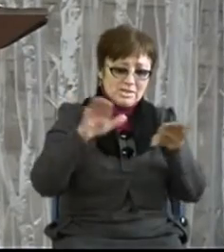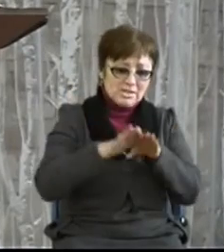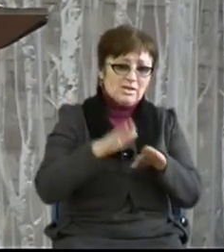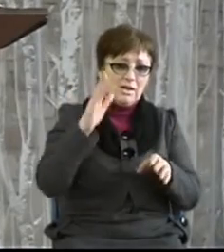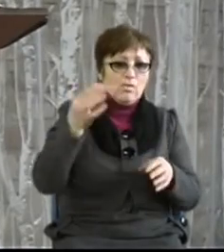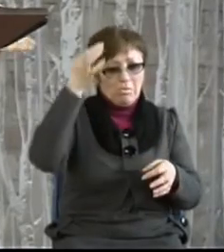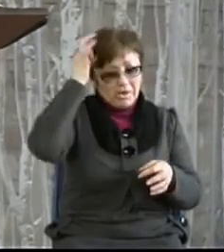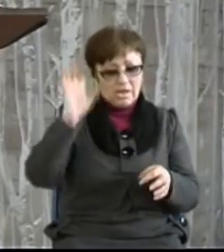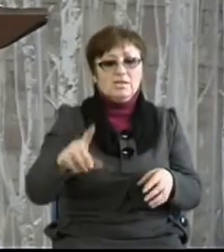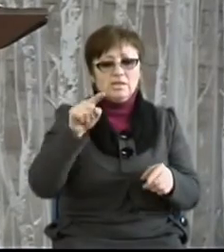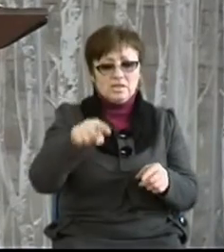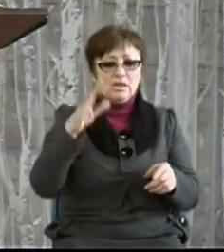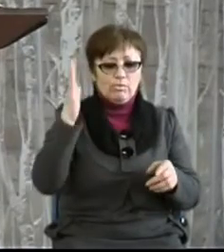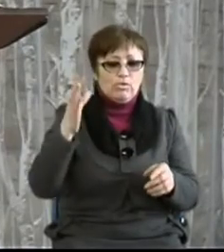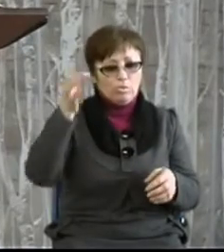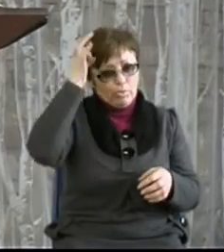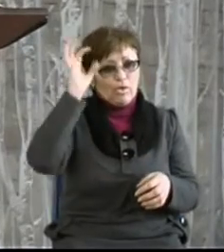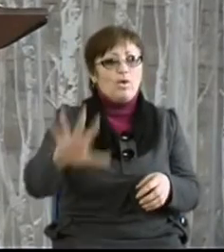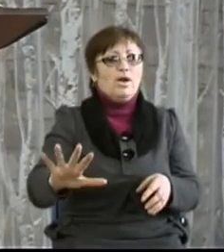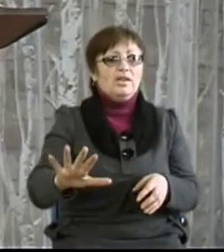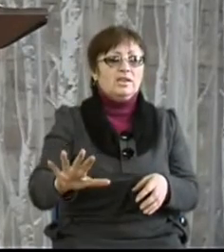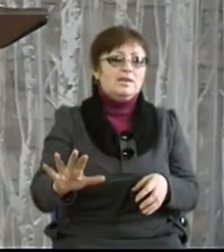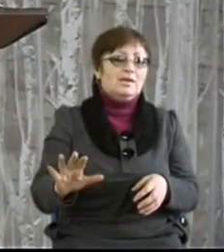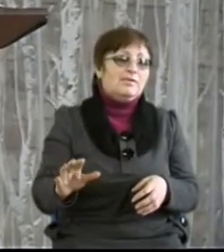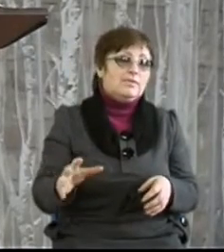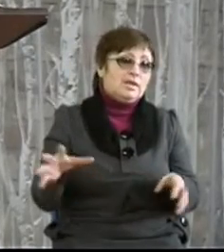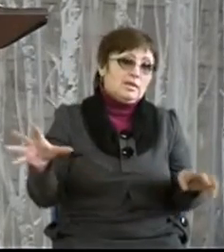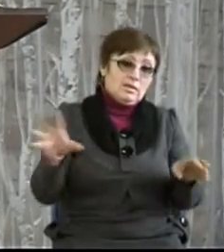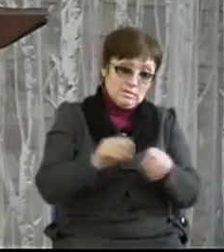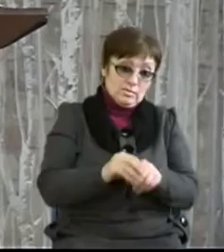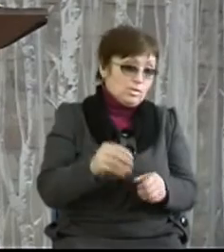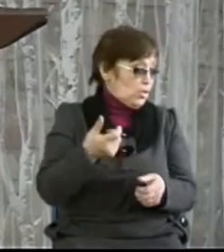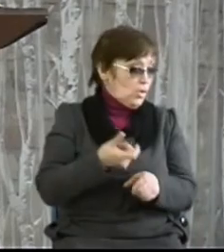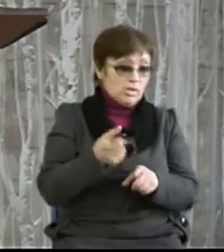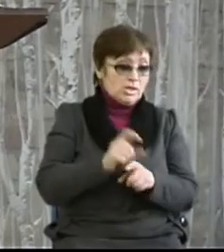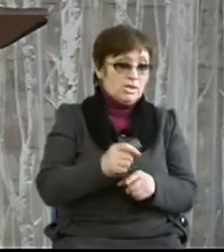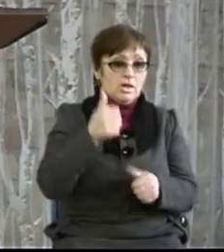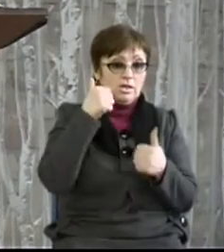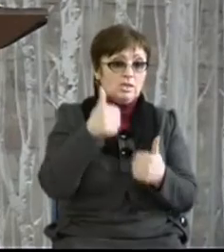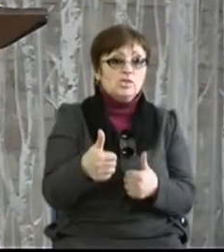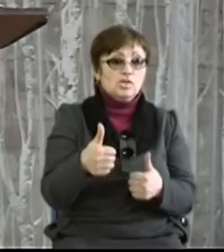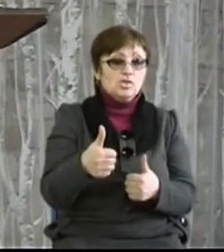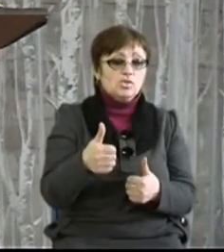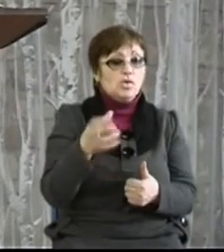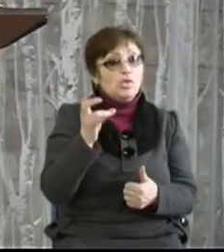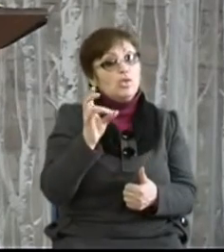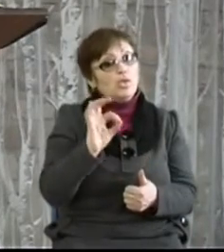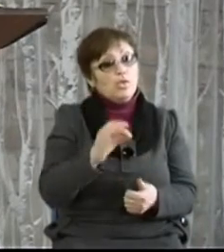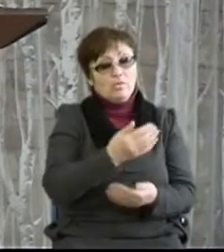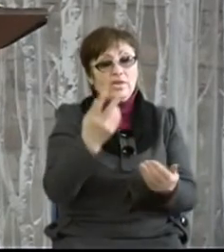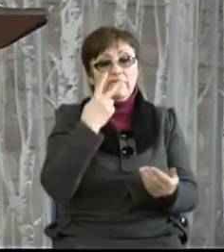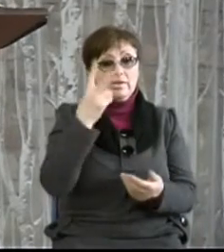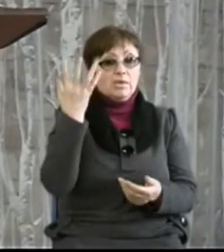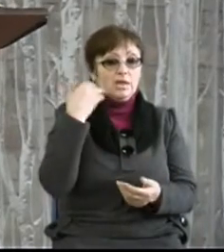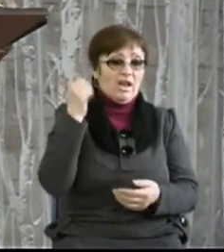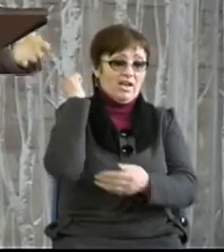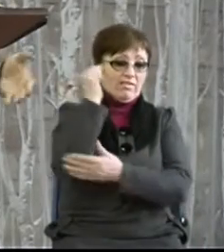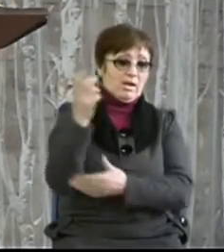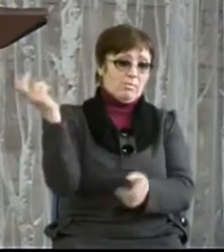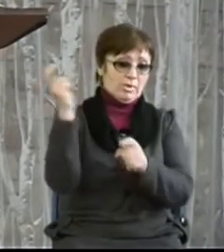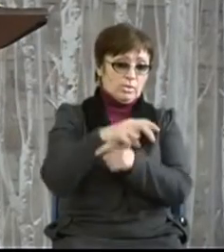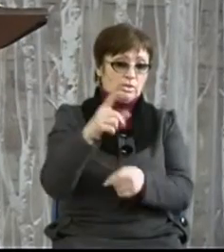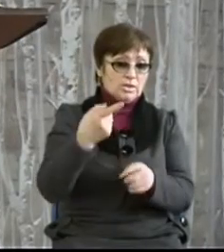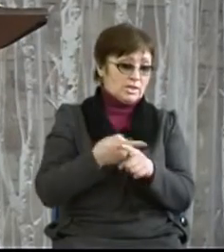вот, кого проклянешь, то будут прокляты. То есть, как бы все складывается очень хорошо. Но мы видим, когда Авраам приходит в